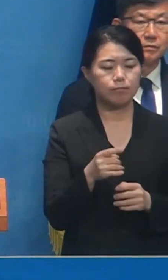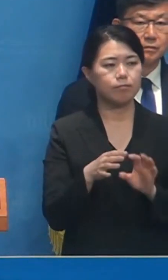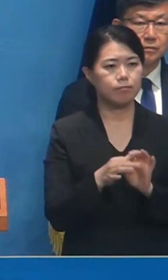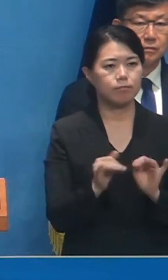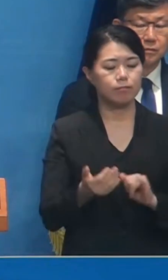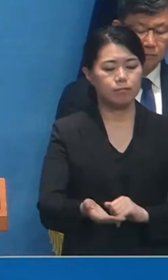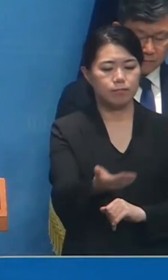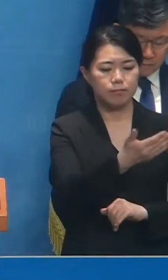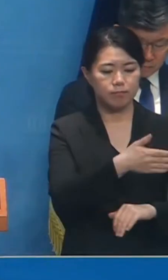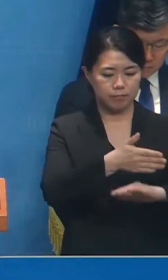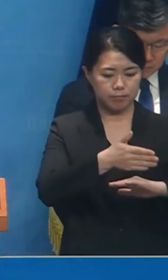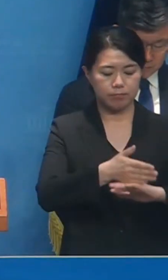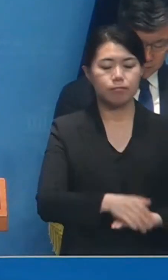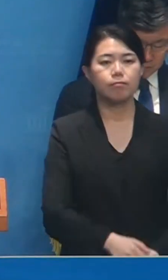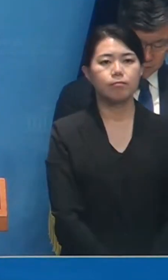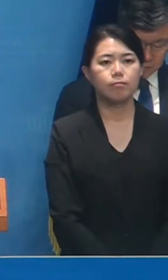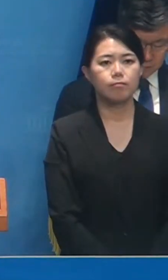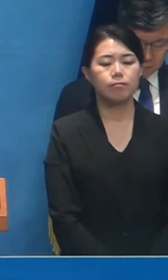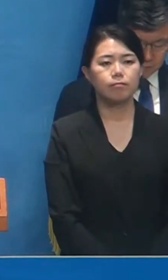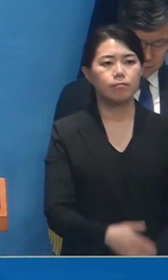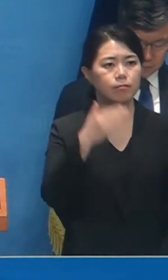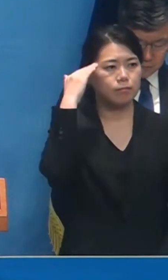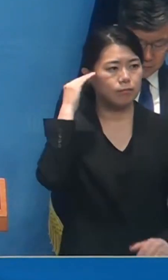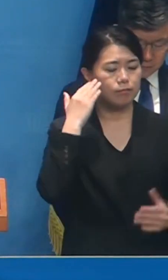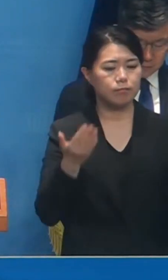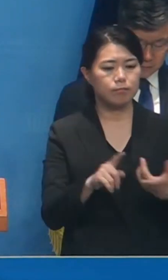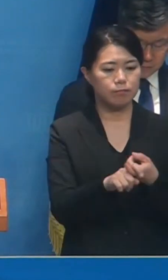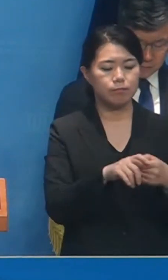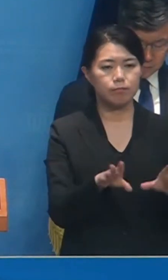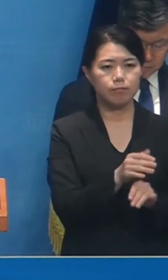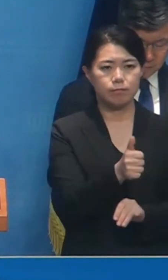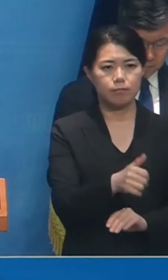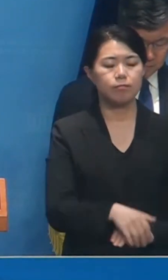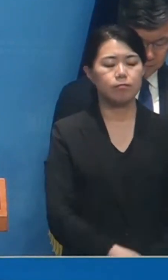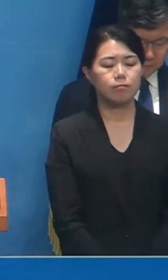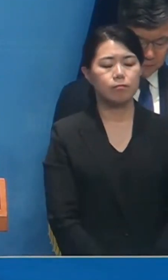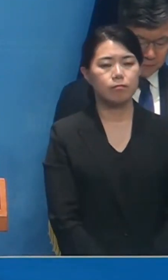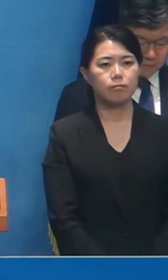여러분께 진심으로 감사드립니다. 한국노총 사무총장 유기석입니다.